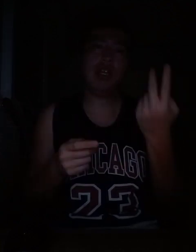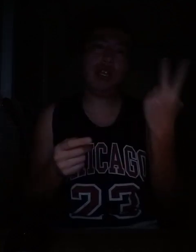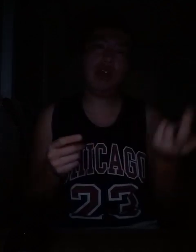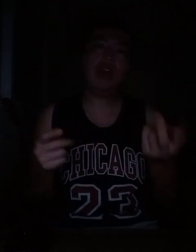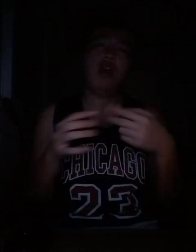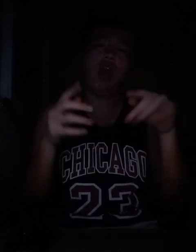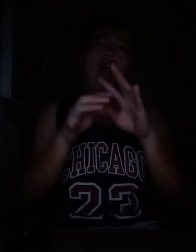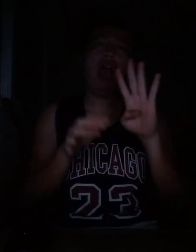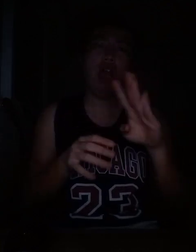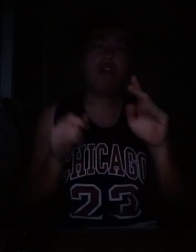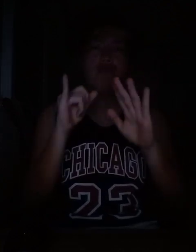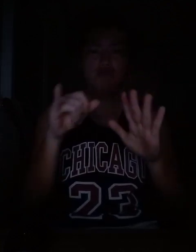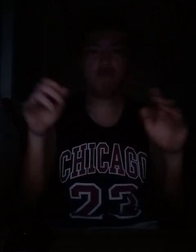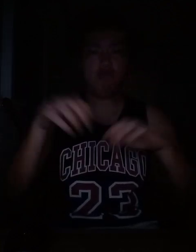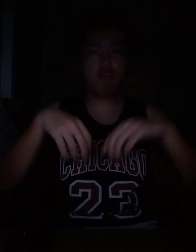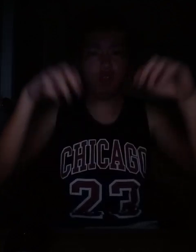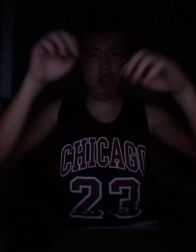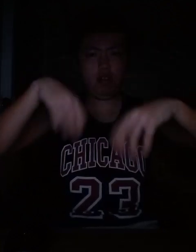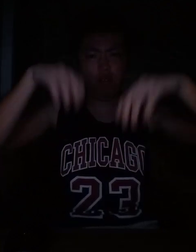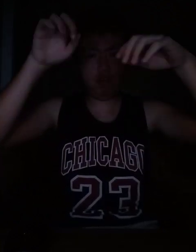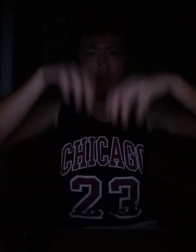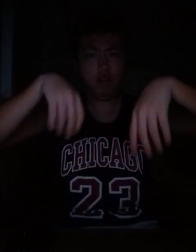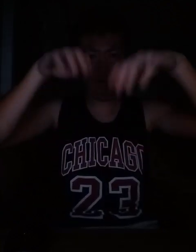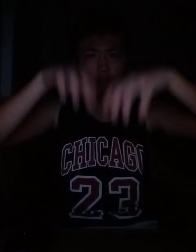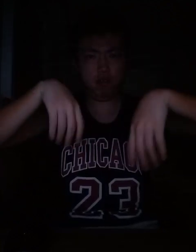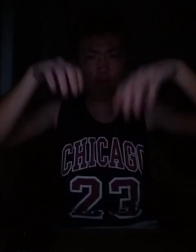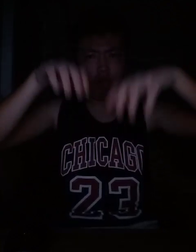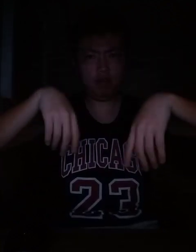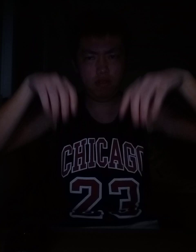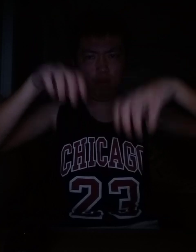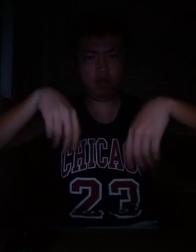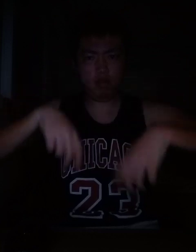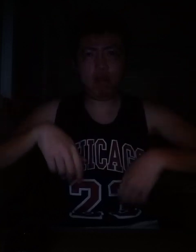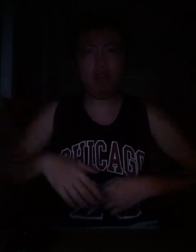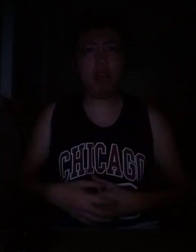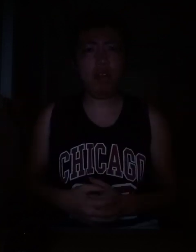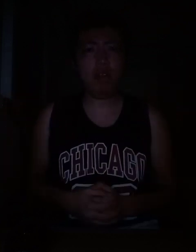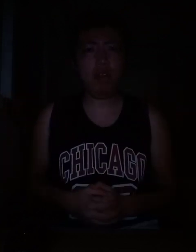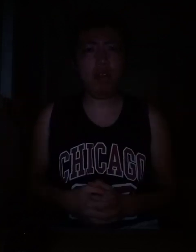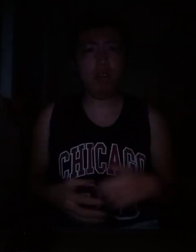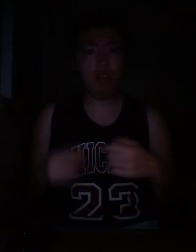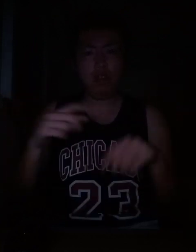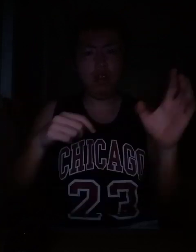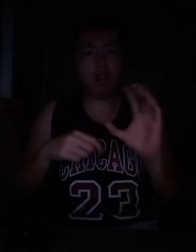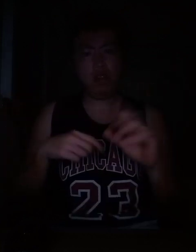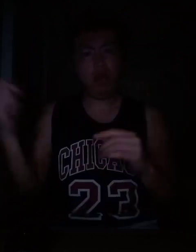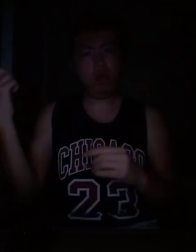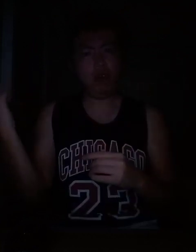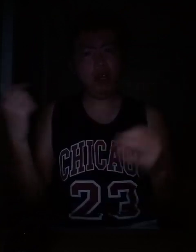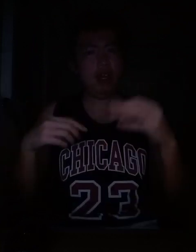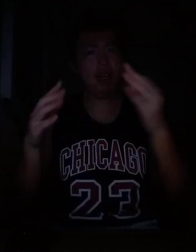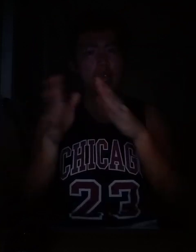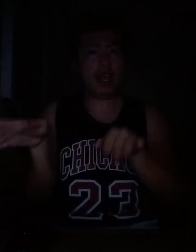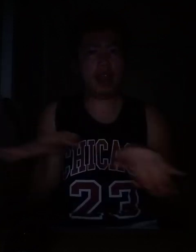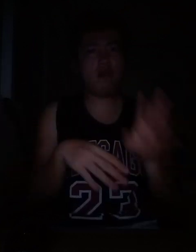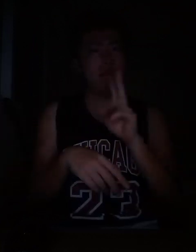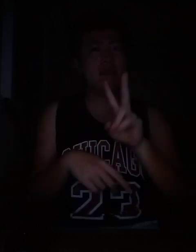시간당 40에서 60mm의 매우 강한 비가 내리겠습니다. 태풍이 빠져나가는 모레까지 해안에는 100에서